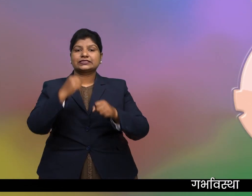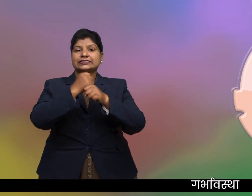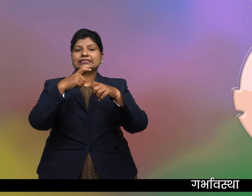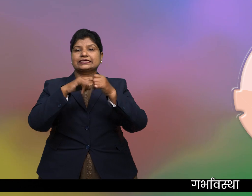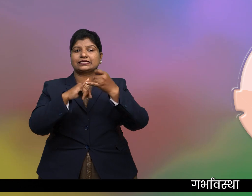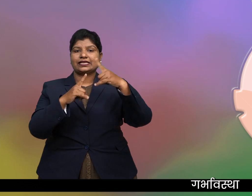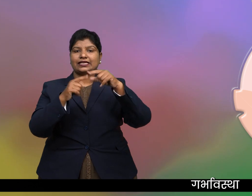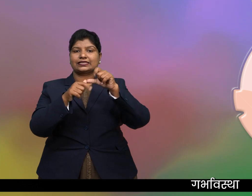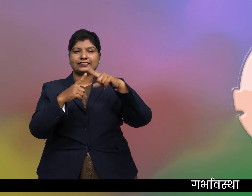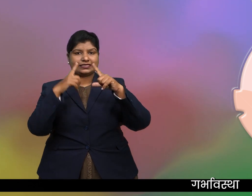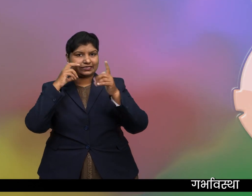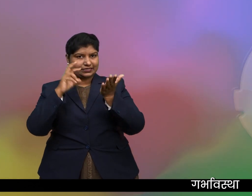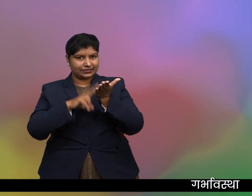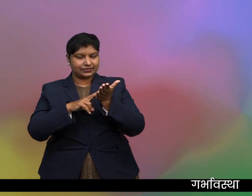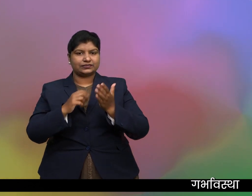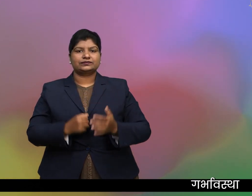गर्भावस्था,